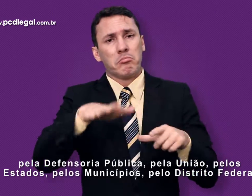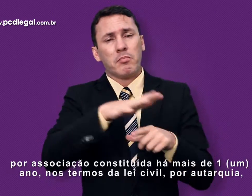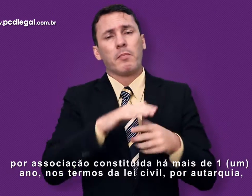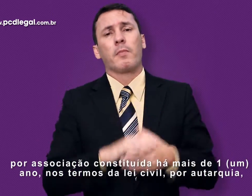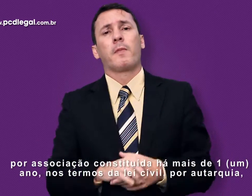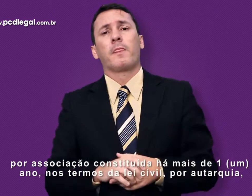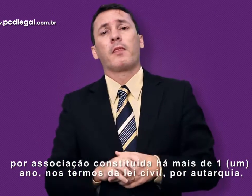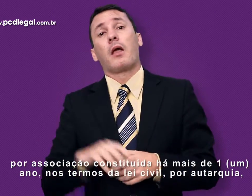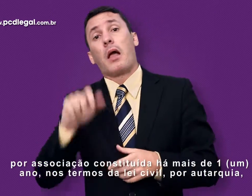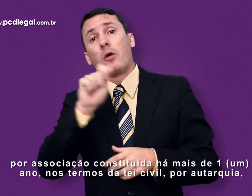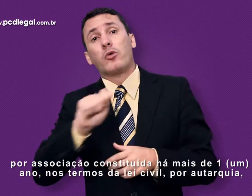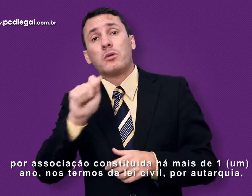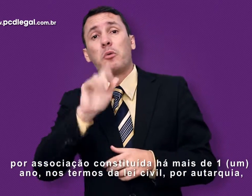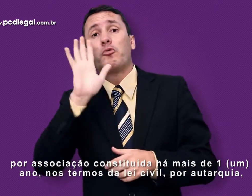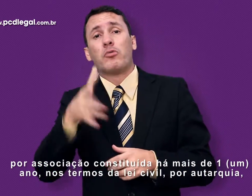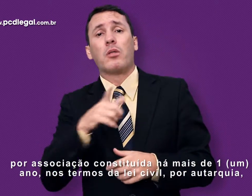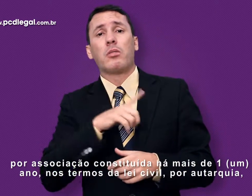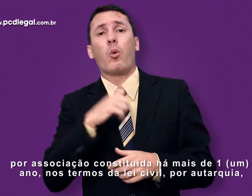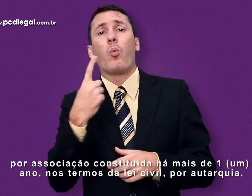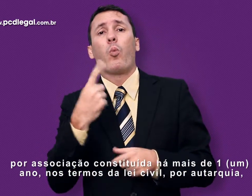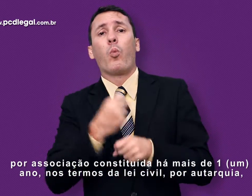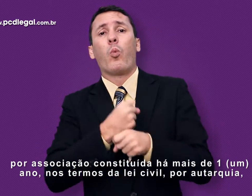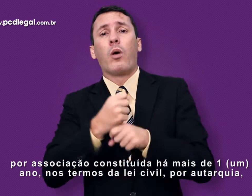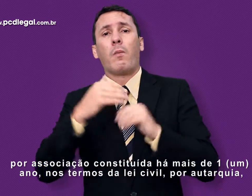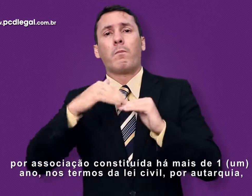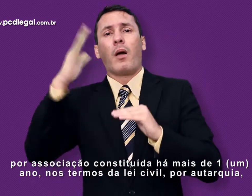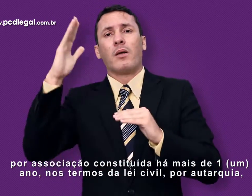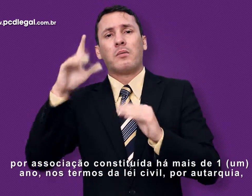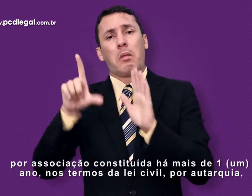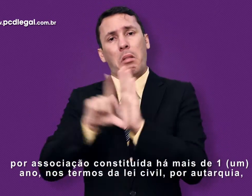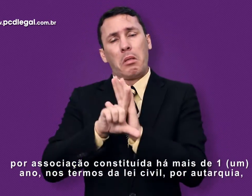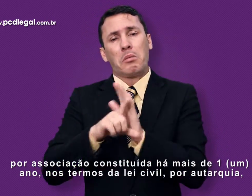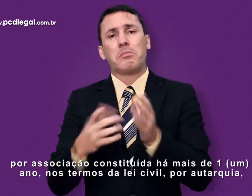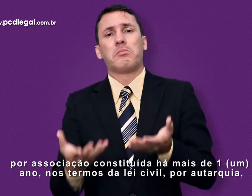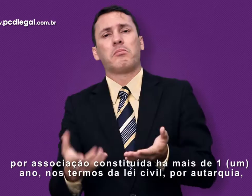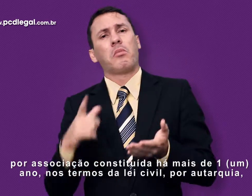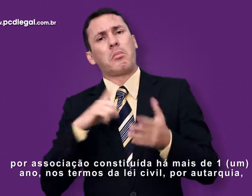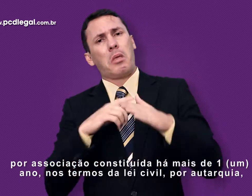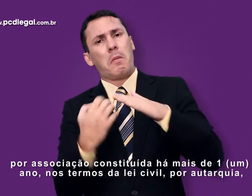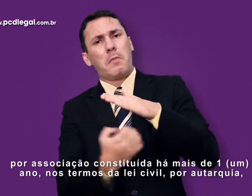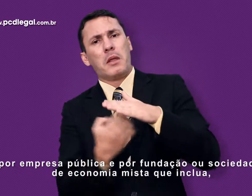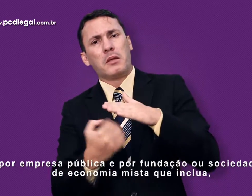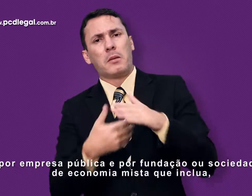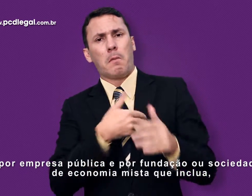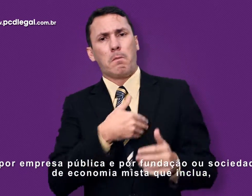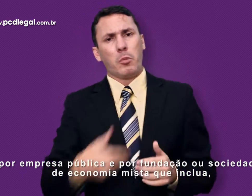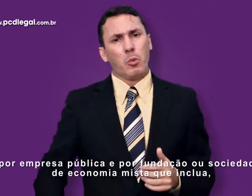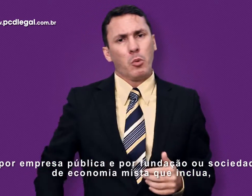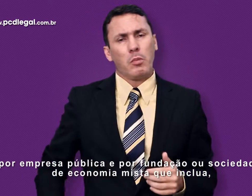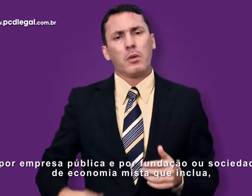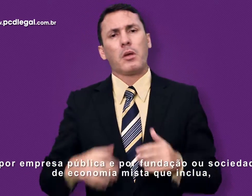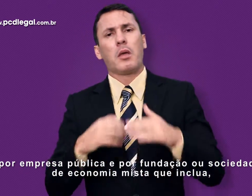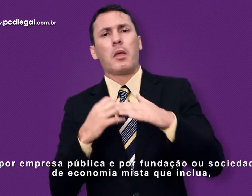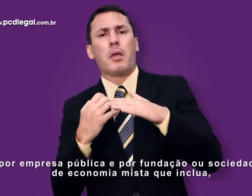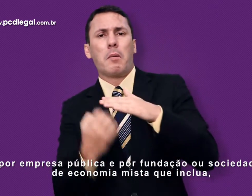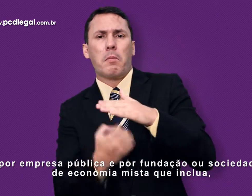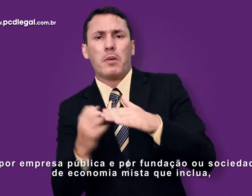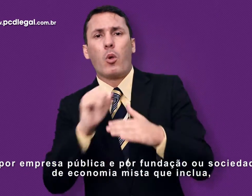por associação constituída há mais de um ano nos termos da Lei Civil, por autarquia, por empresa pública e por fundação